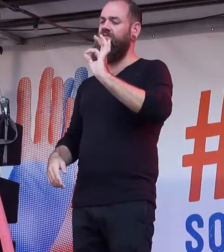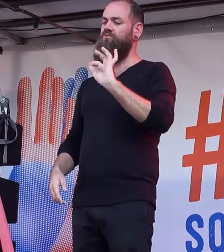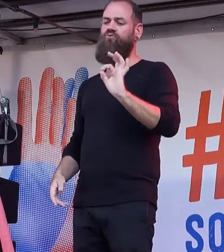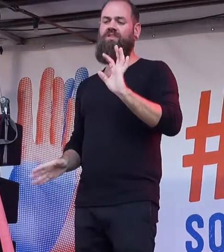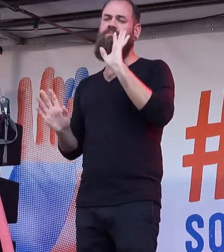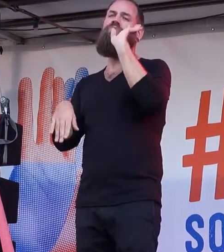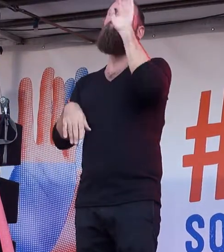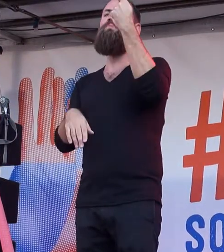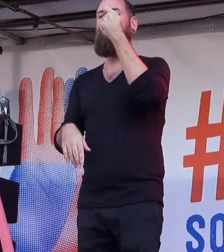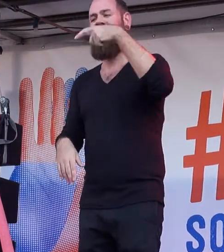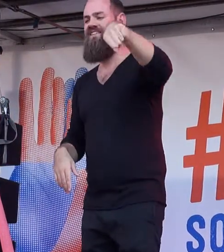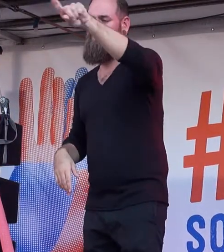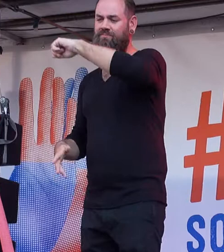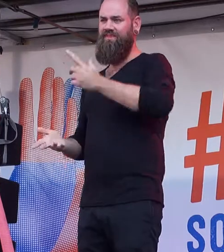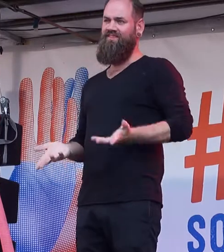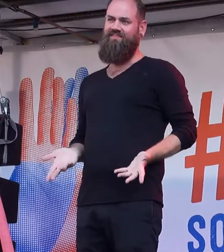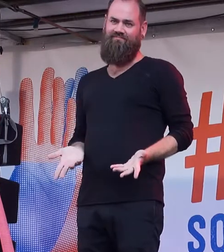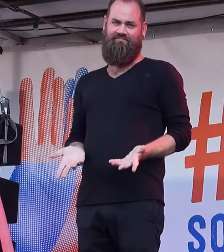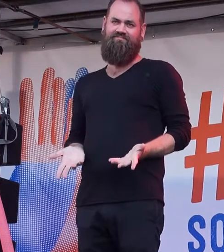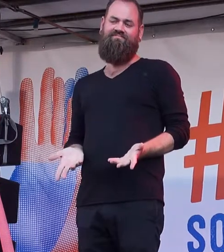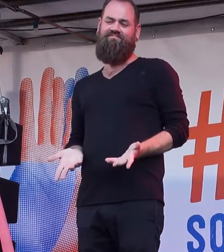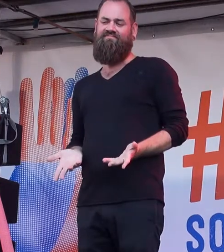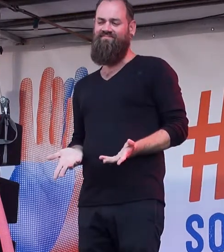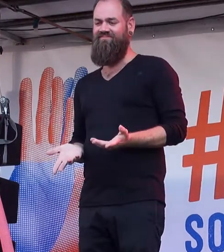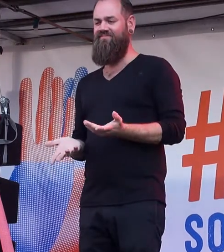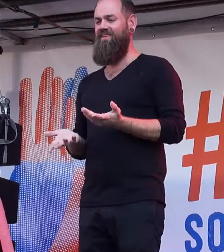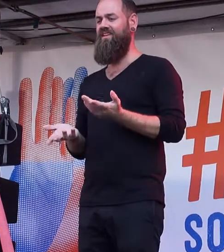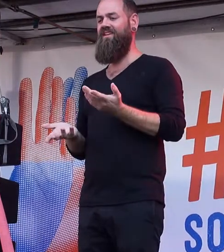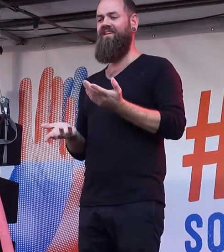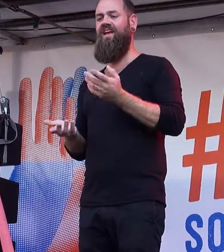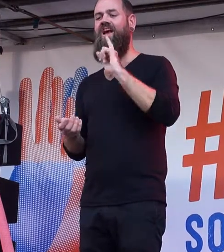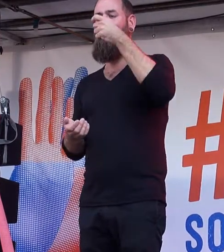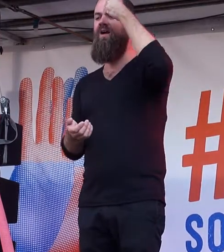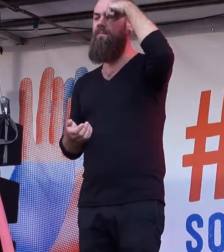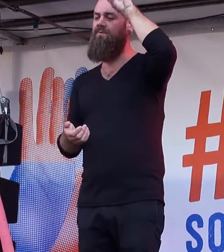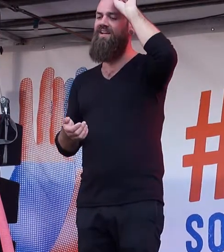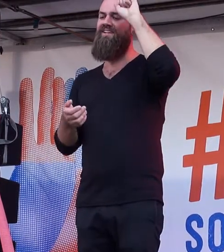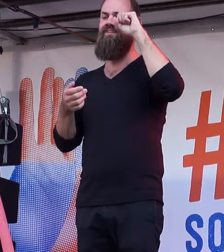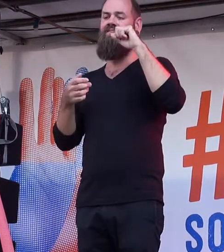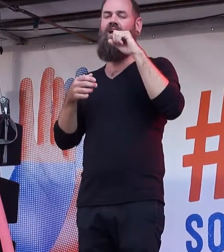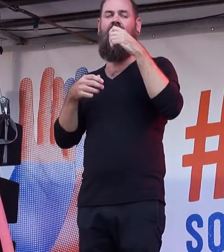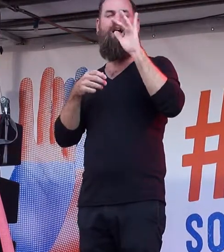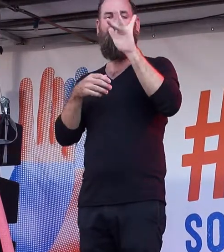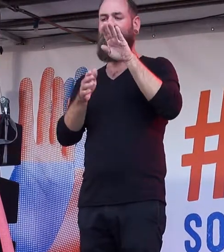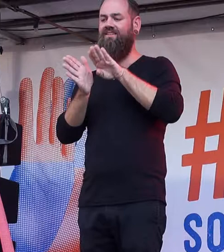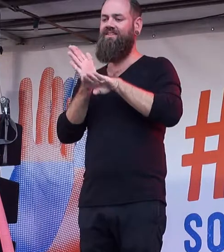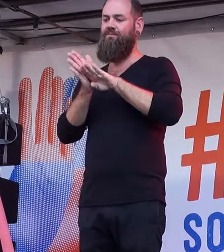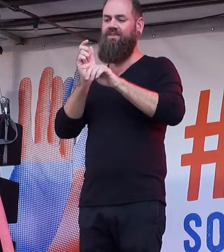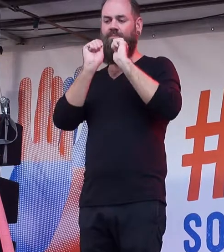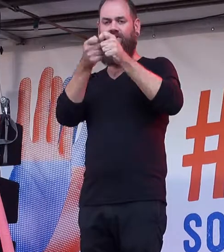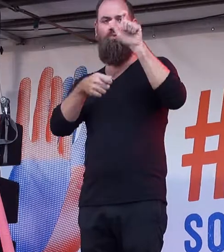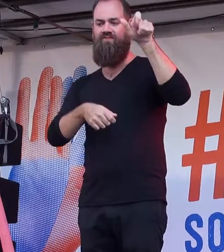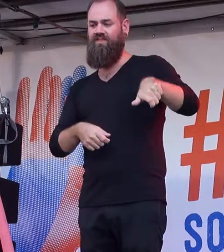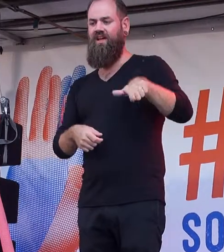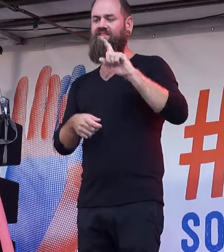die Berliner Antidiskriminierungsbeauftragte rassistisch beleidigt und bedroht wird. Nach all diesen Ereignissen